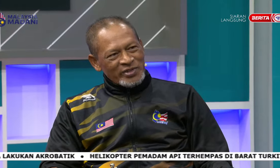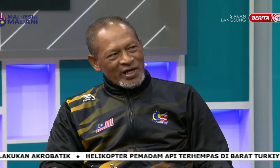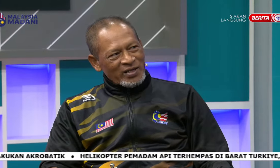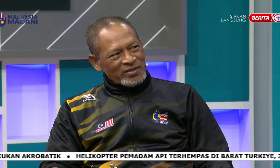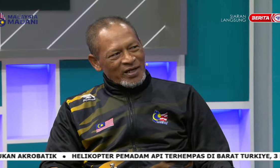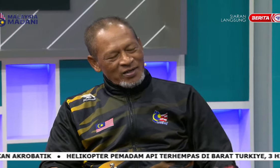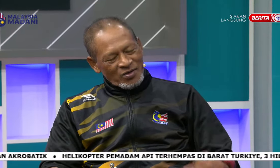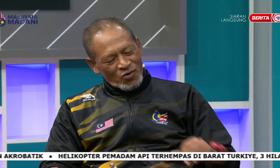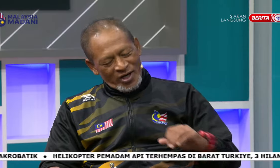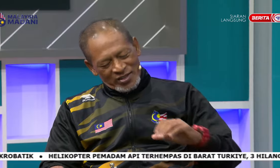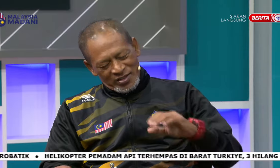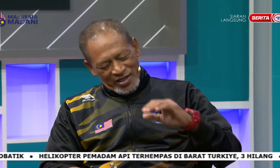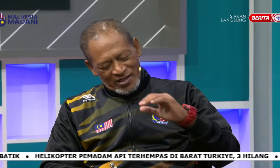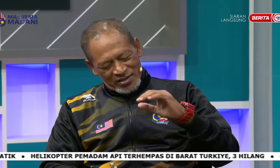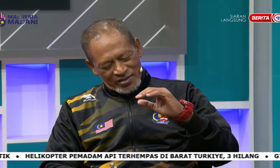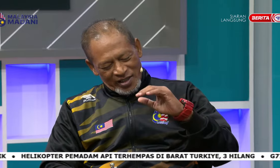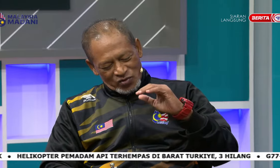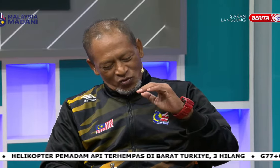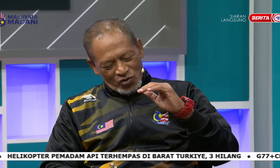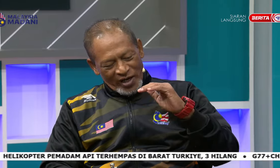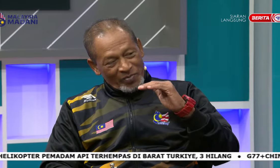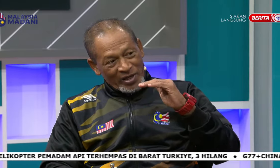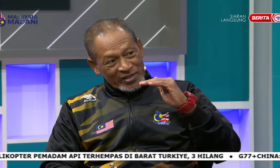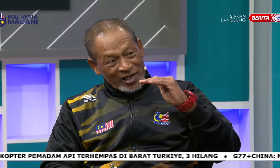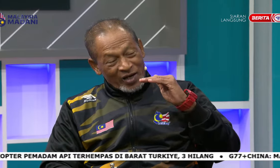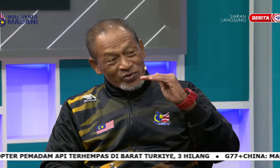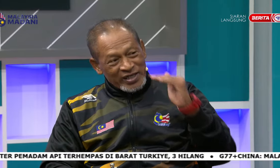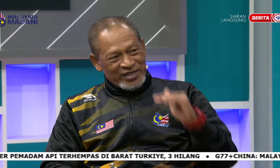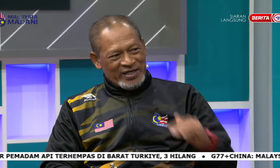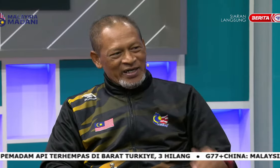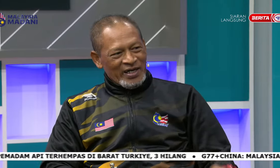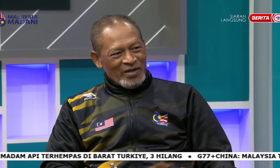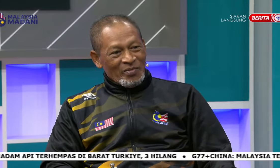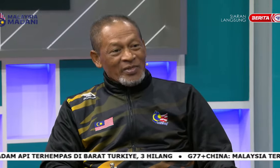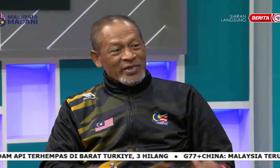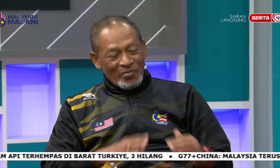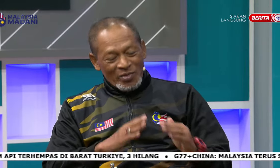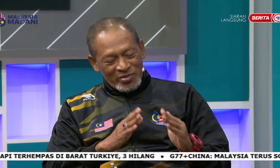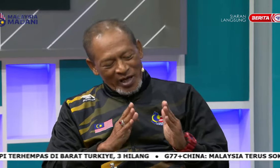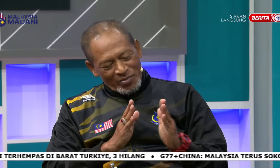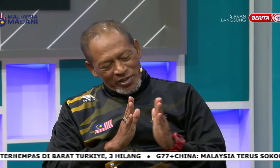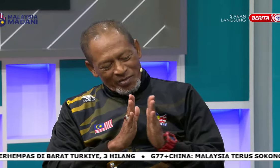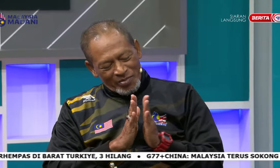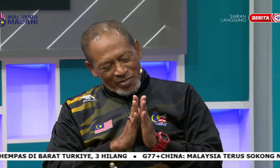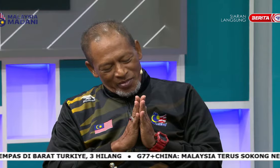jangan orang satu harapan yang terlalu tinggi